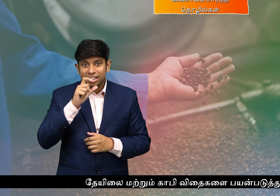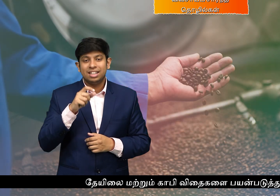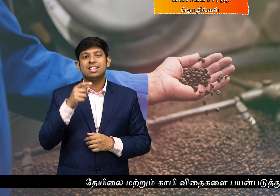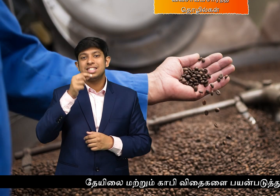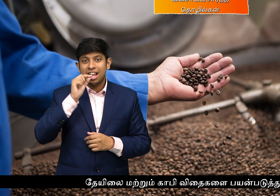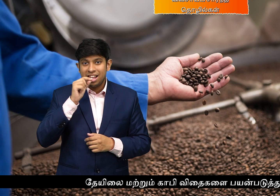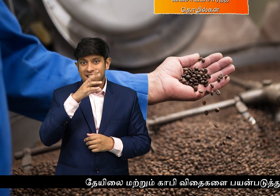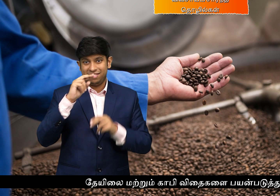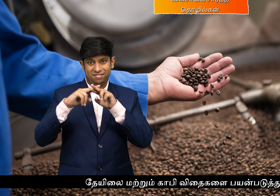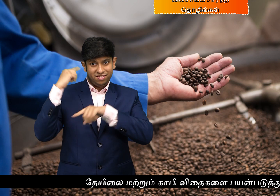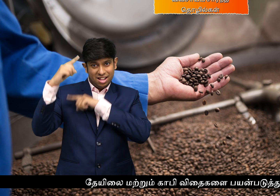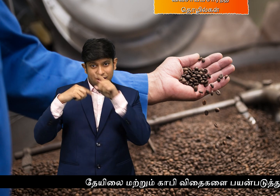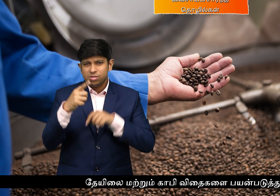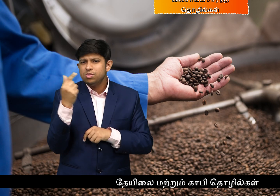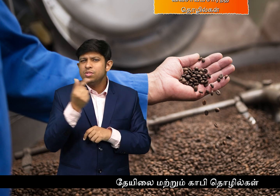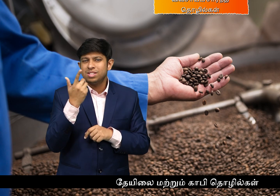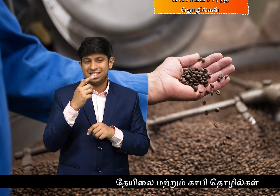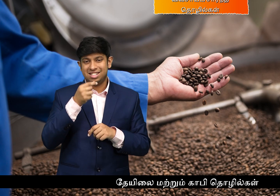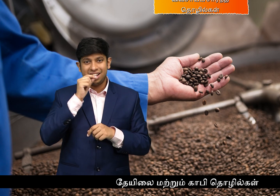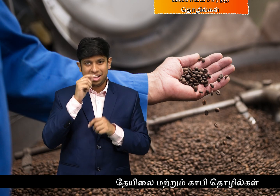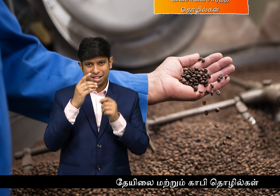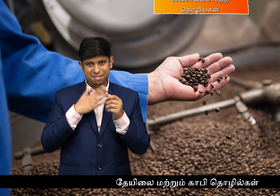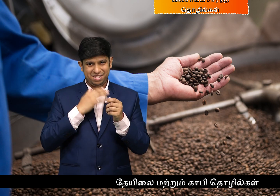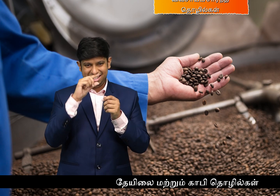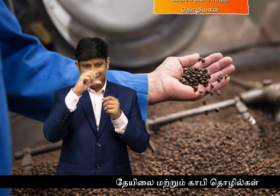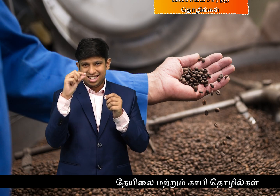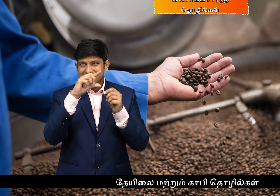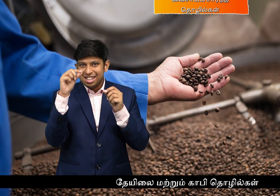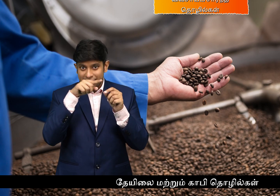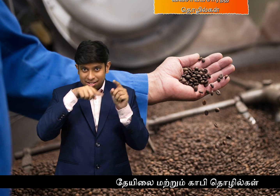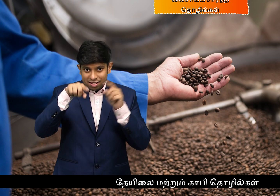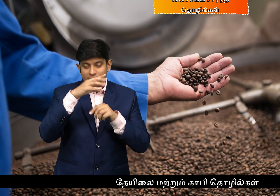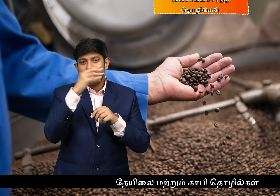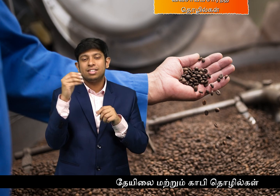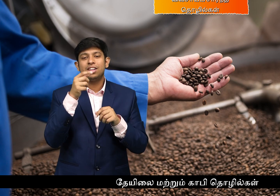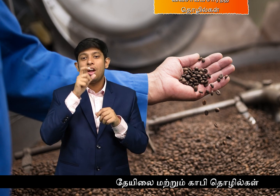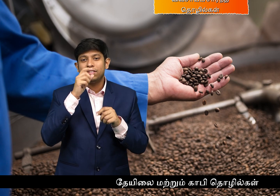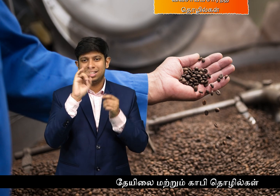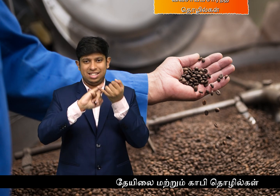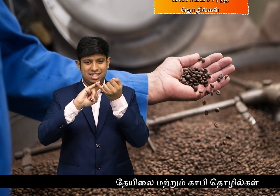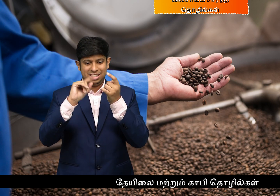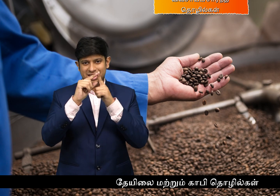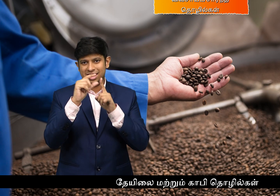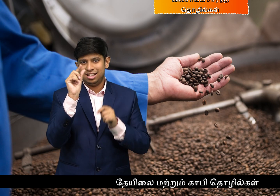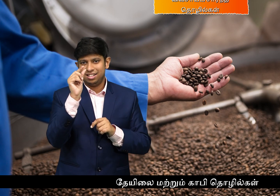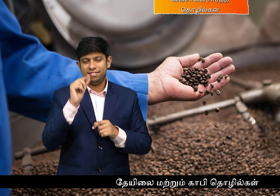தேயிலை மற்றும் காபி விதைகளை பயன்படுத்தும் தேயிலை மற்றும் காபி தொழில்கள்.